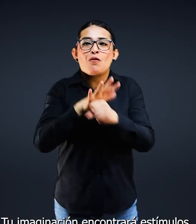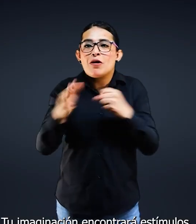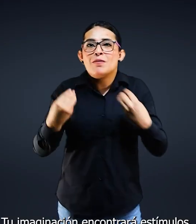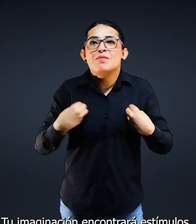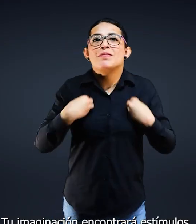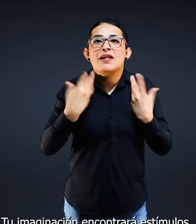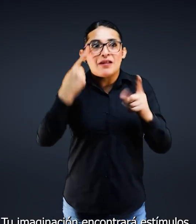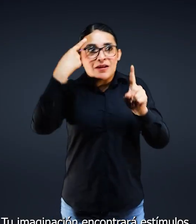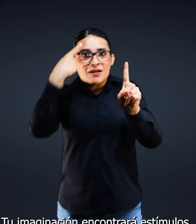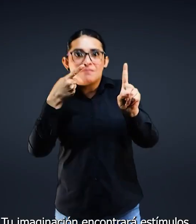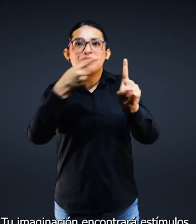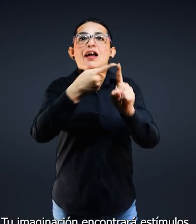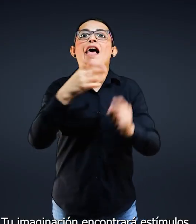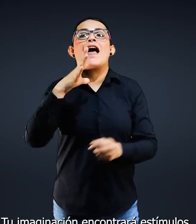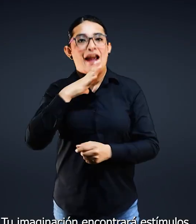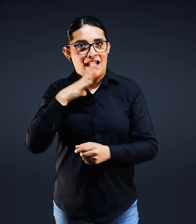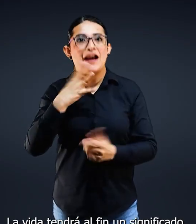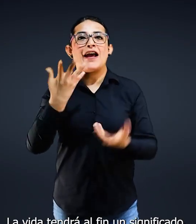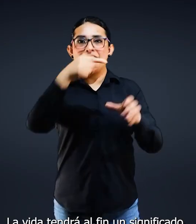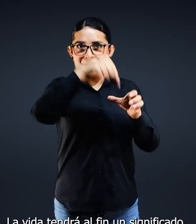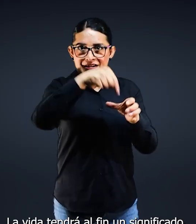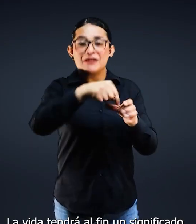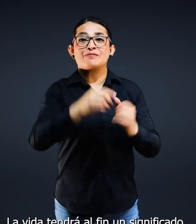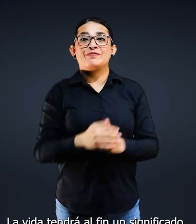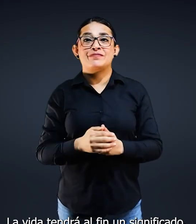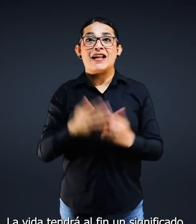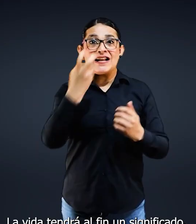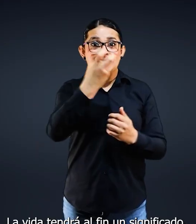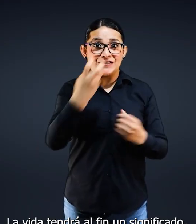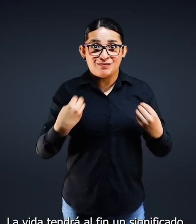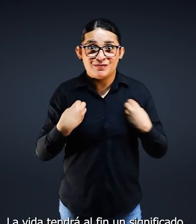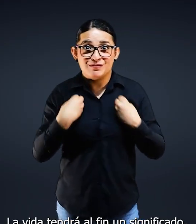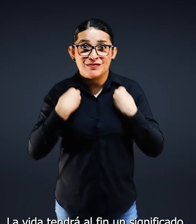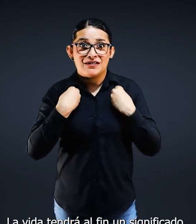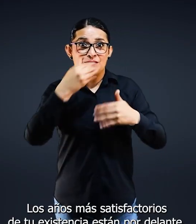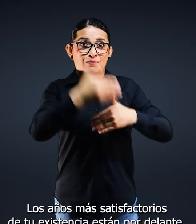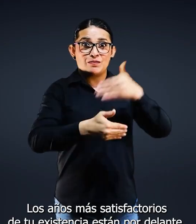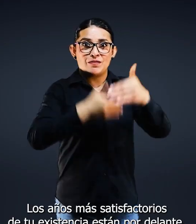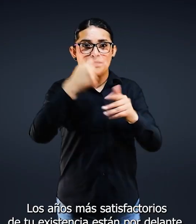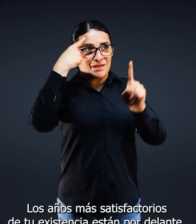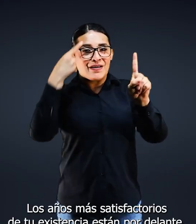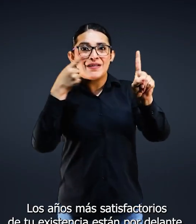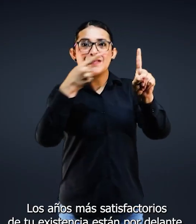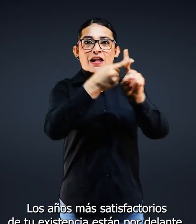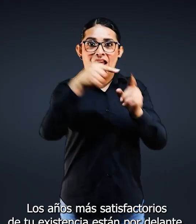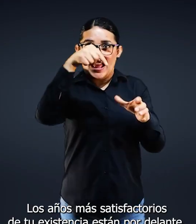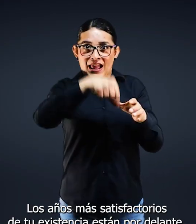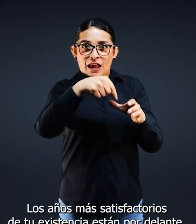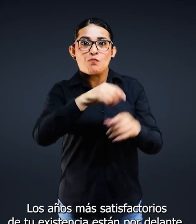imaginación encontrará estímulos. La vida tendrá al fin un significado. Los años más satisfactorios de tu